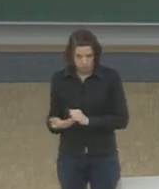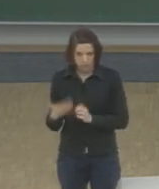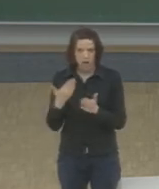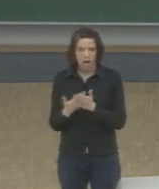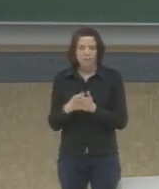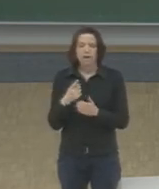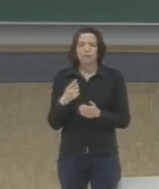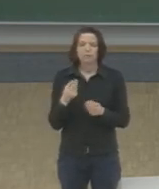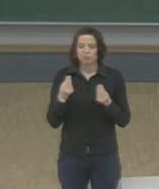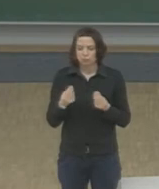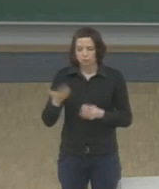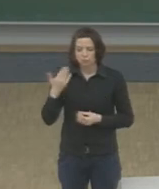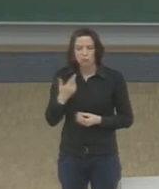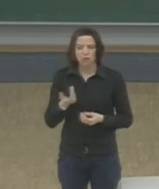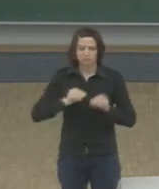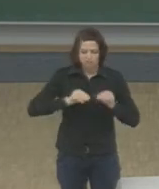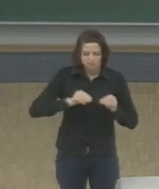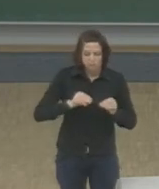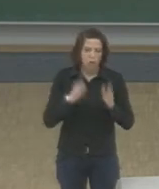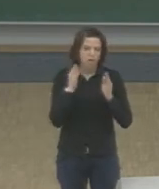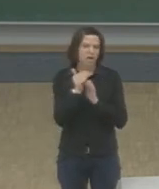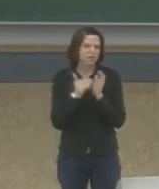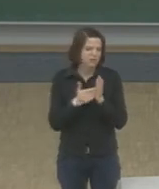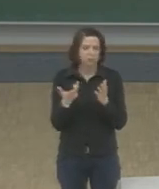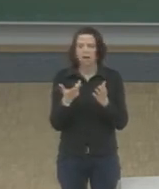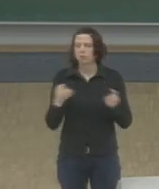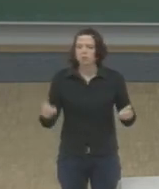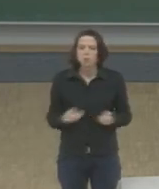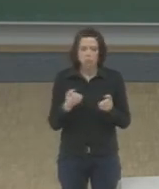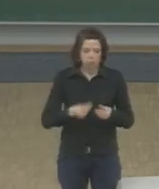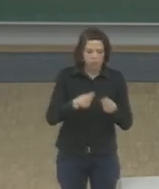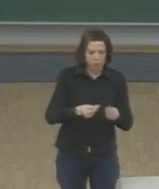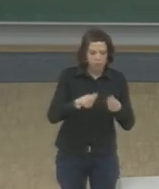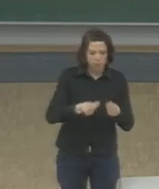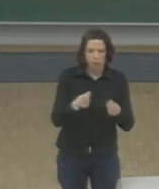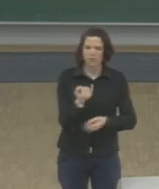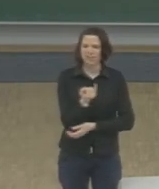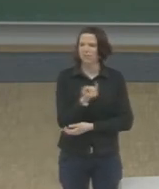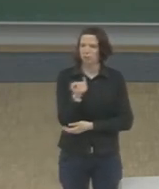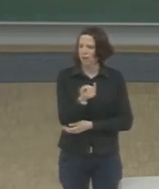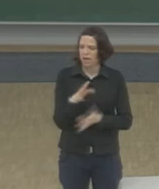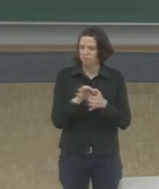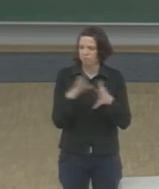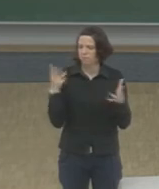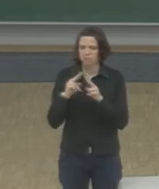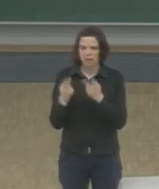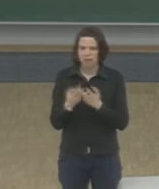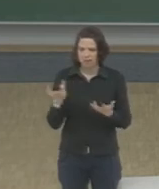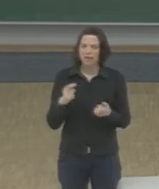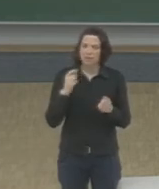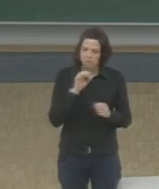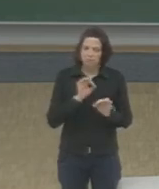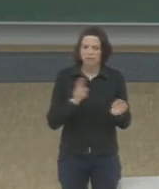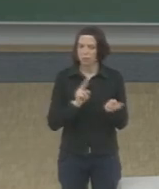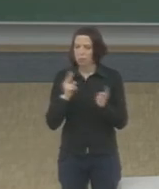Lösen isolierter und letztlich doch nur fachsystematisch sinnvoller Übungsaufgaben und eine Hinwendung zum geistigen Ordnen und